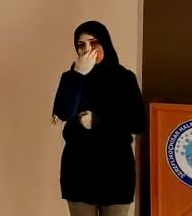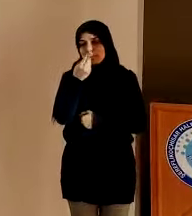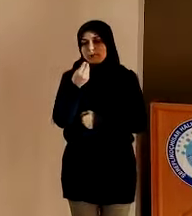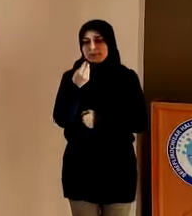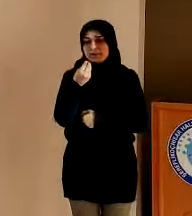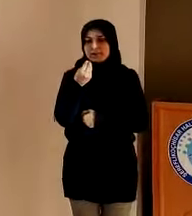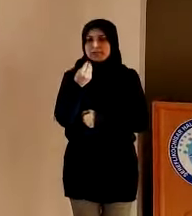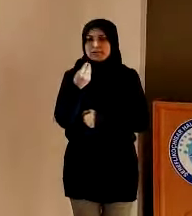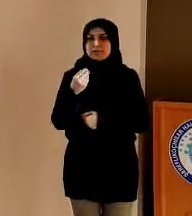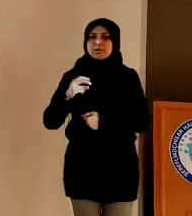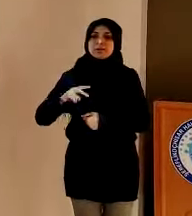mendil,